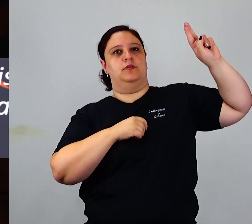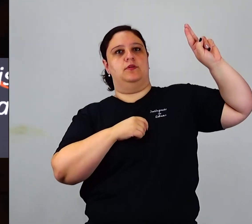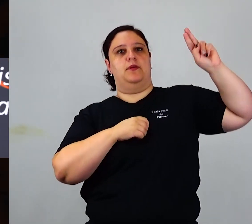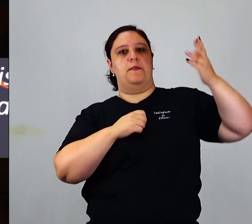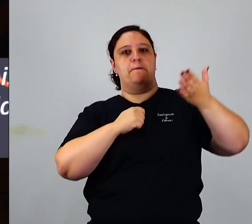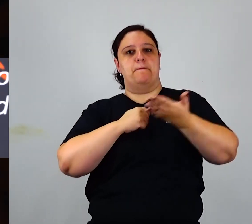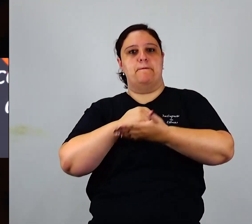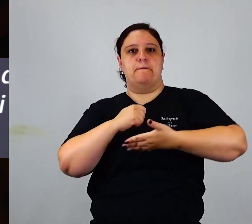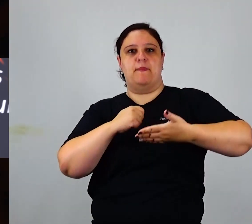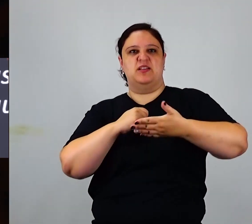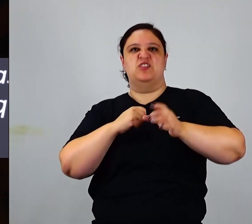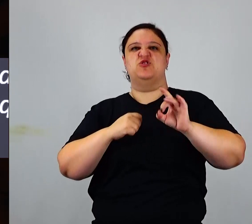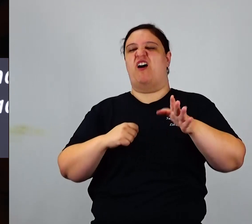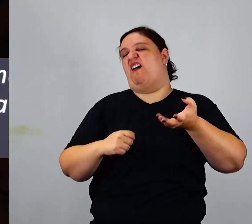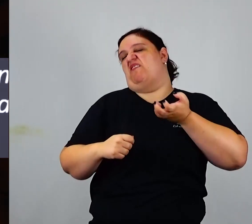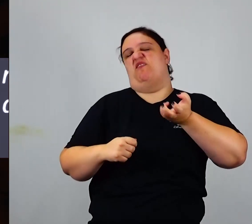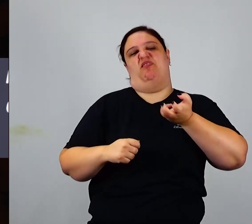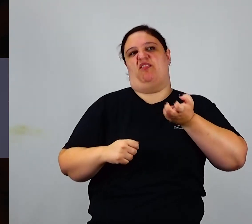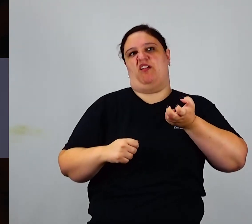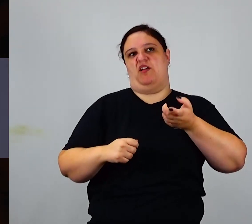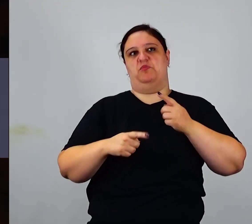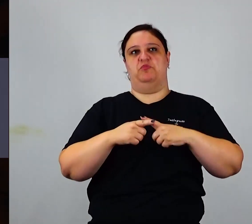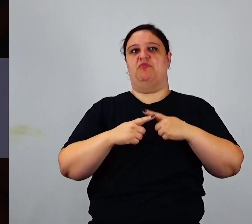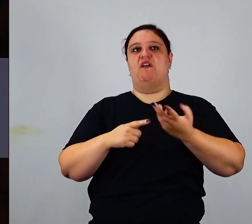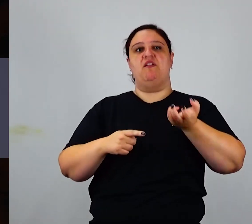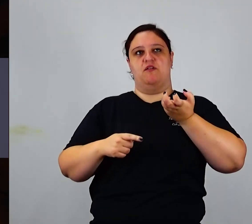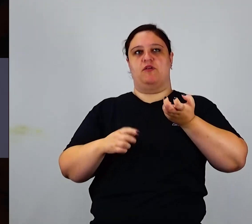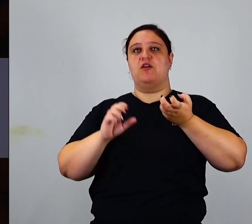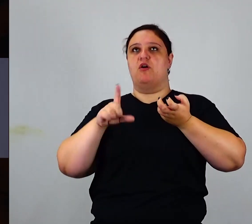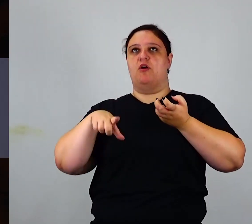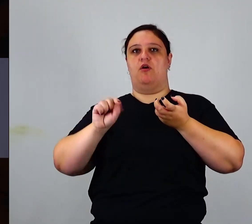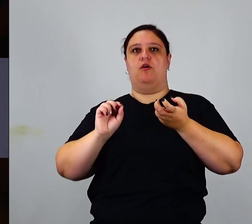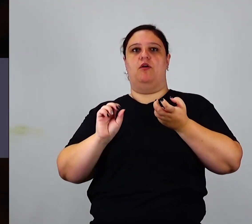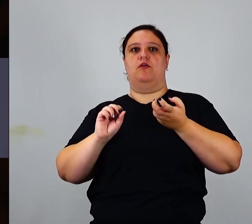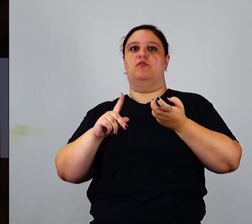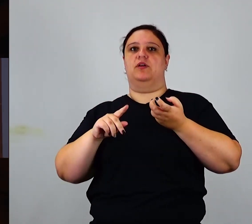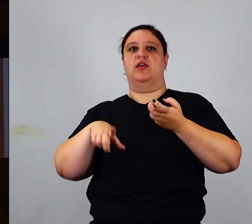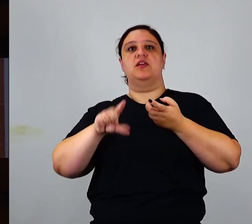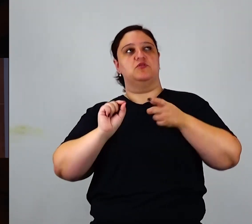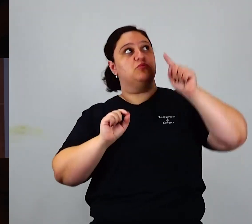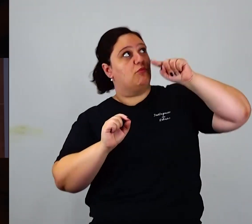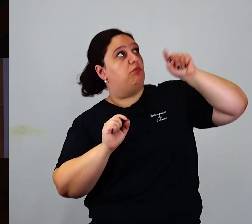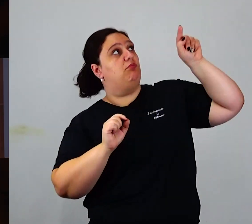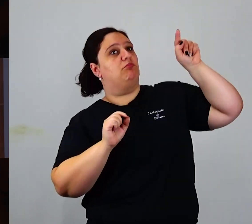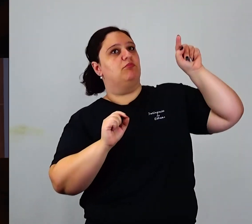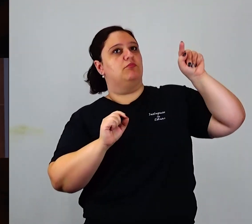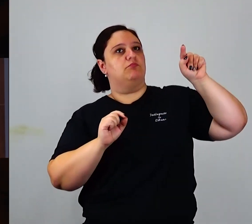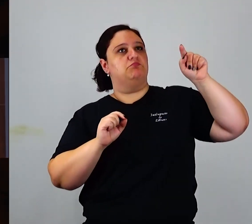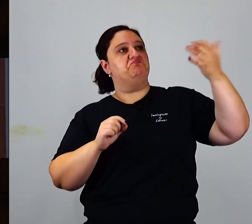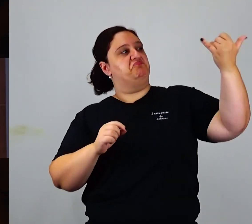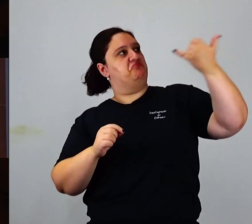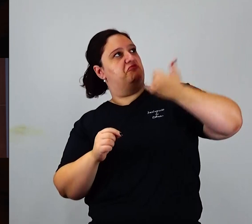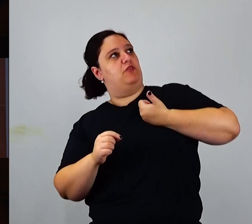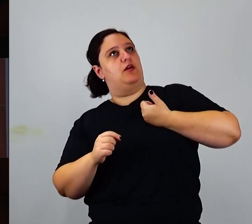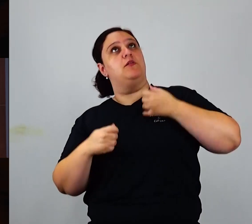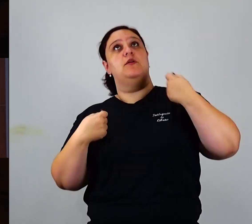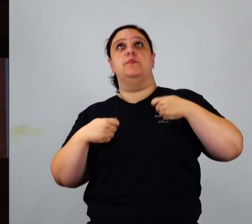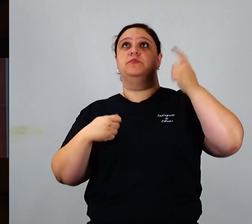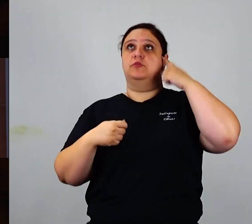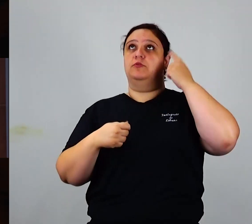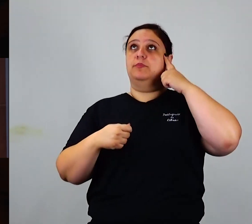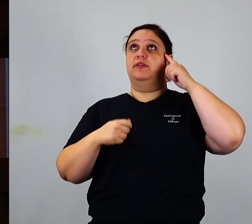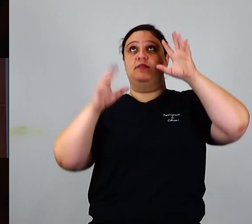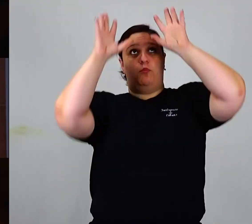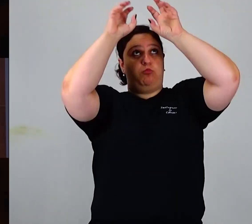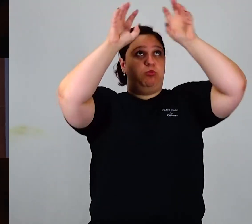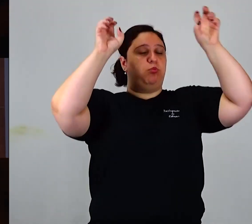não é a sua força de vontade. Não é que um dia você ouviu, bom, eu preciso pensar nas coisas do alto, então a